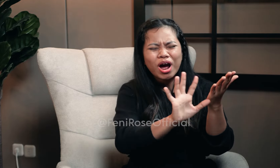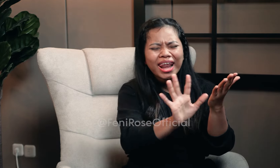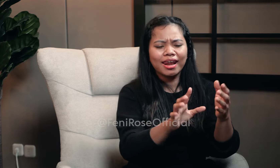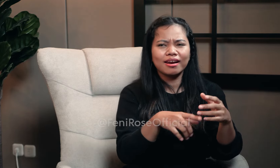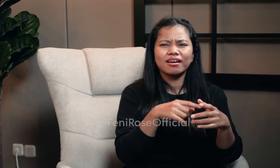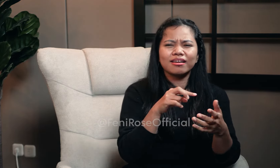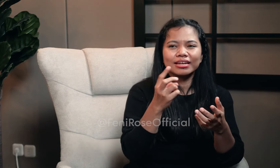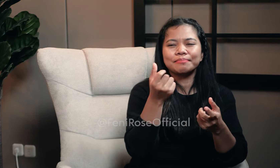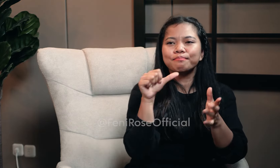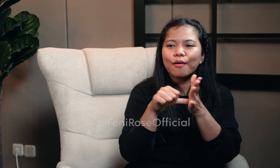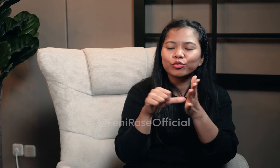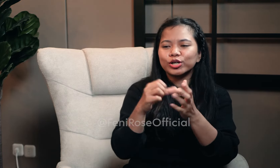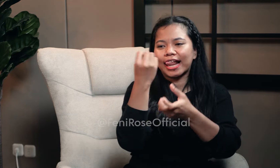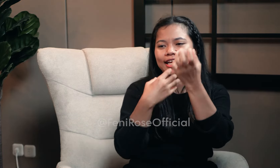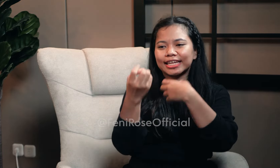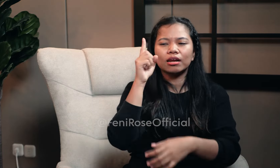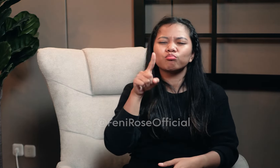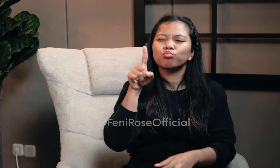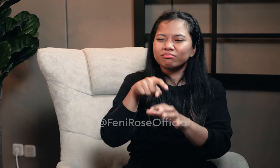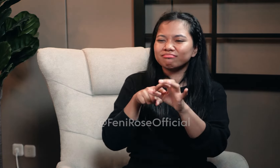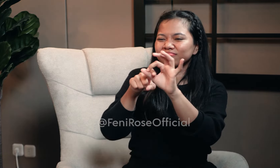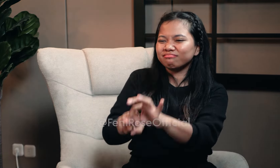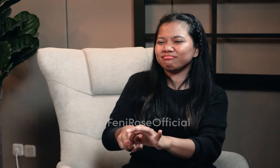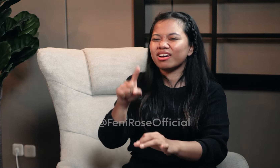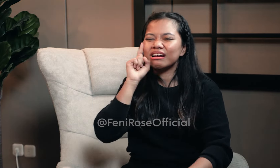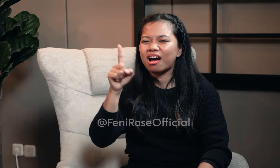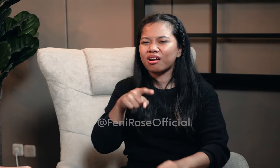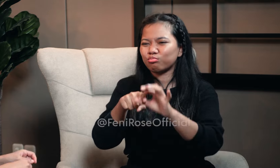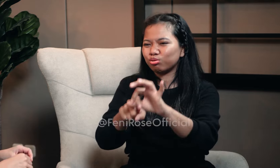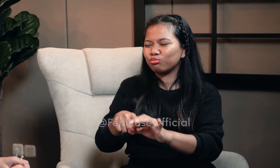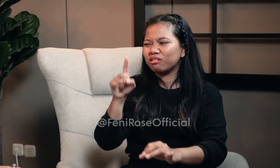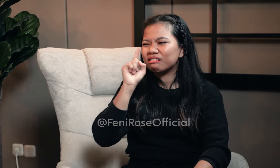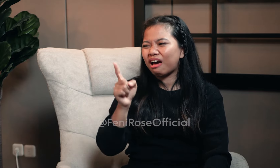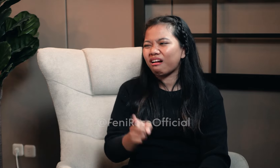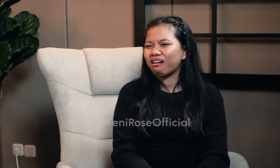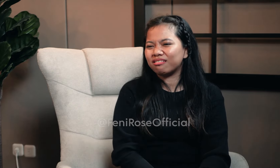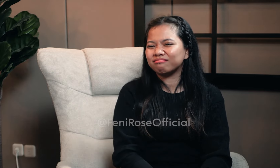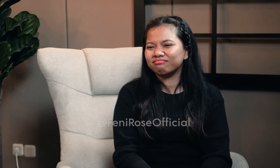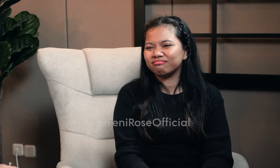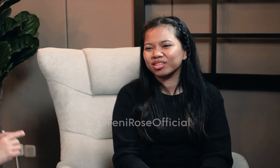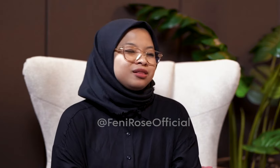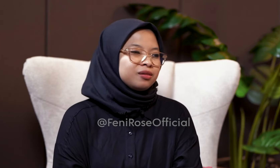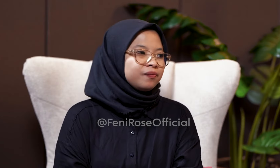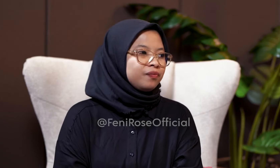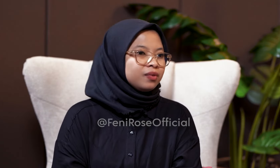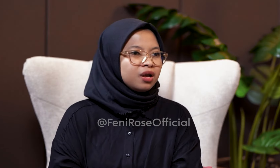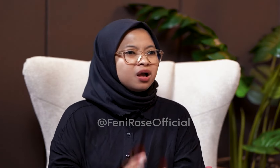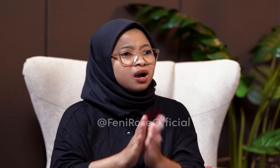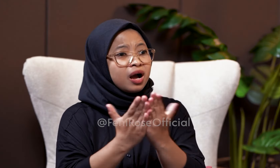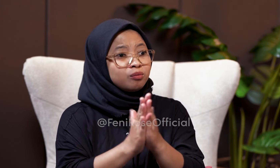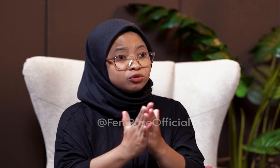gitu bukan kita diskusi bukan kayak gitu sih sebenarnya tergantung konsepnya tergantung ininya ada kamusnya enggak sih kamus bahasa